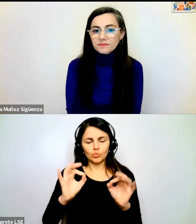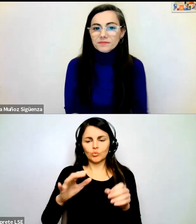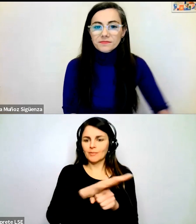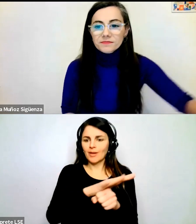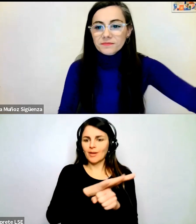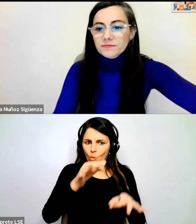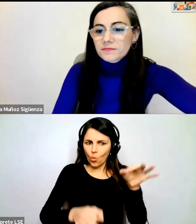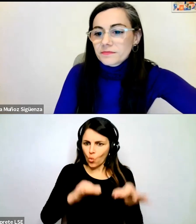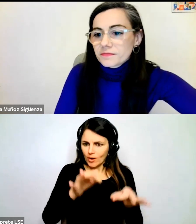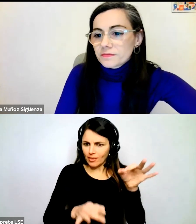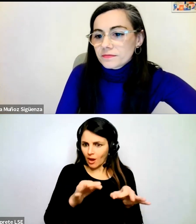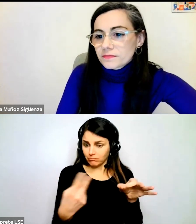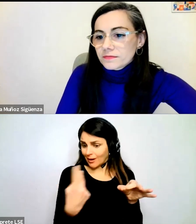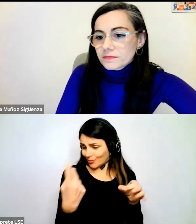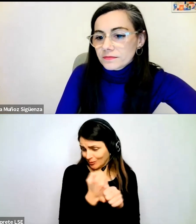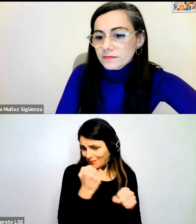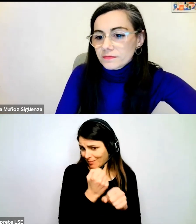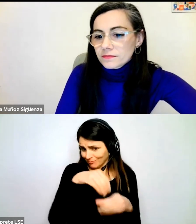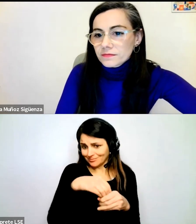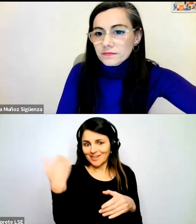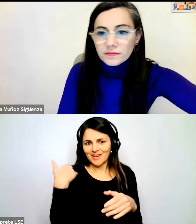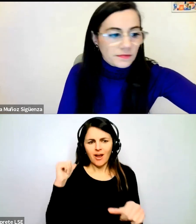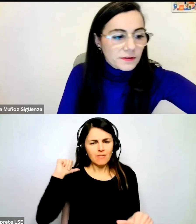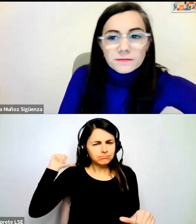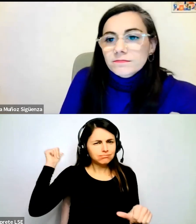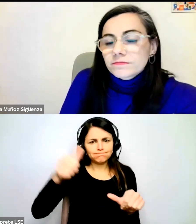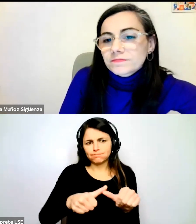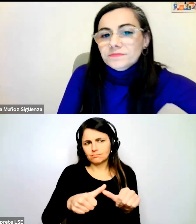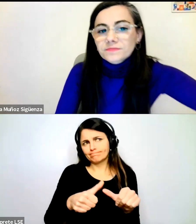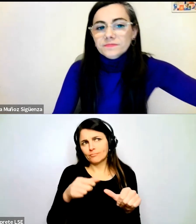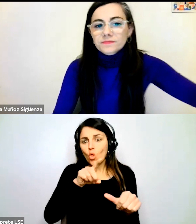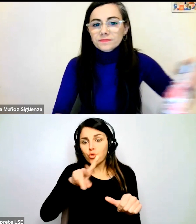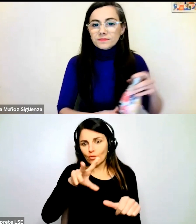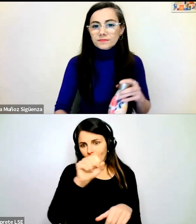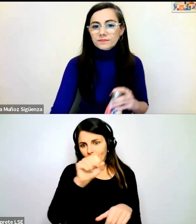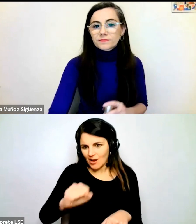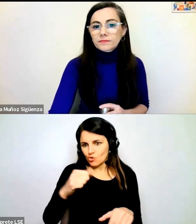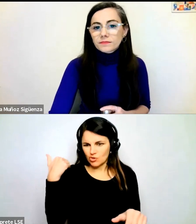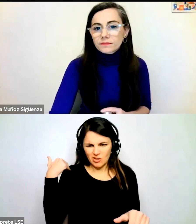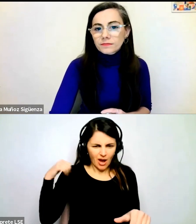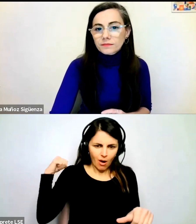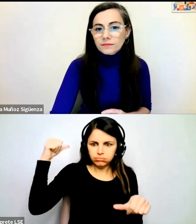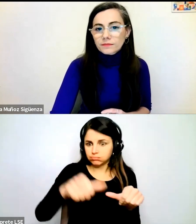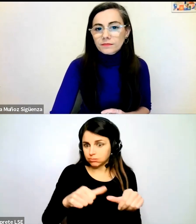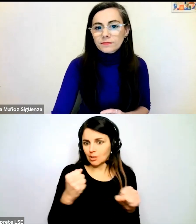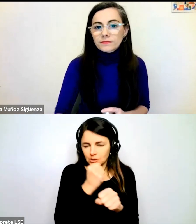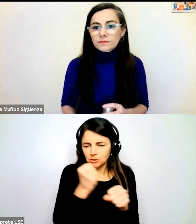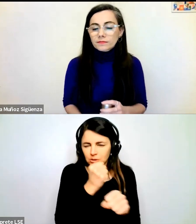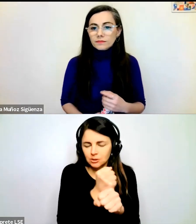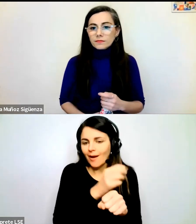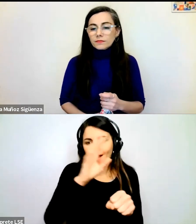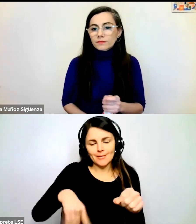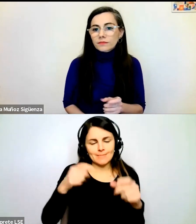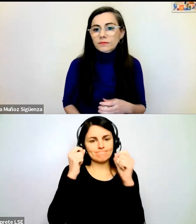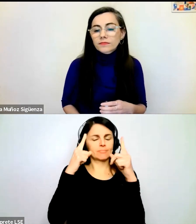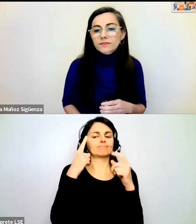jurídica en el que las dos estamos trabajando y que ya lleva más de 12 años en la Confederación, ha visto la necesidad,